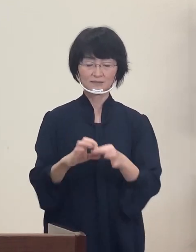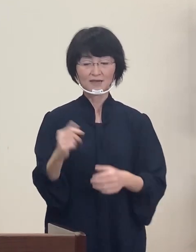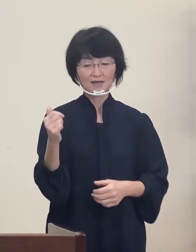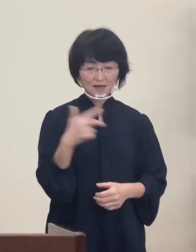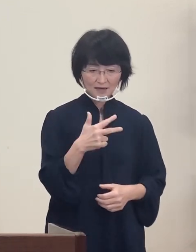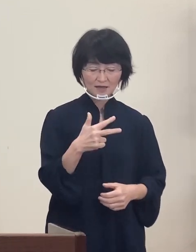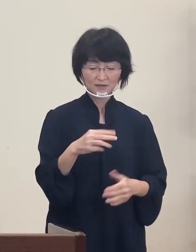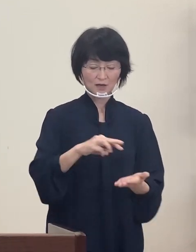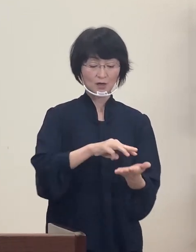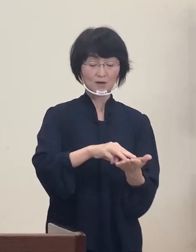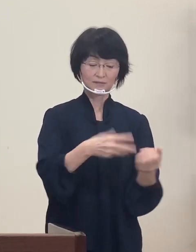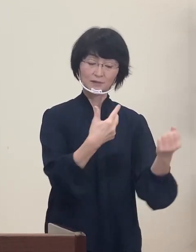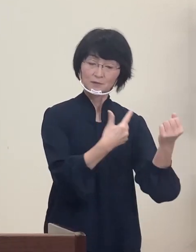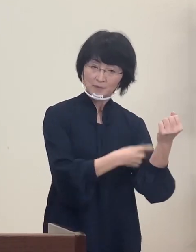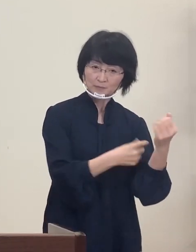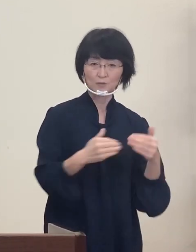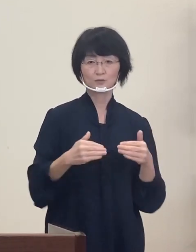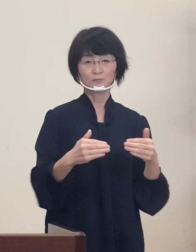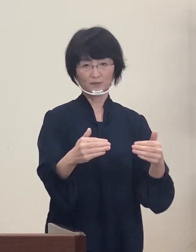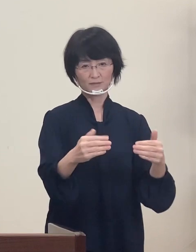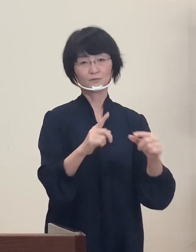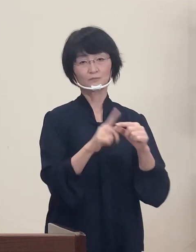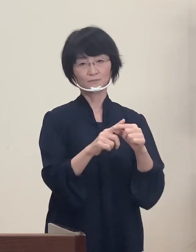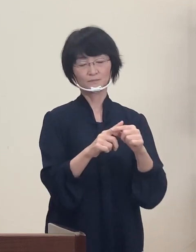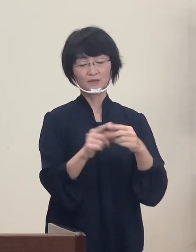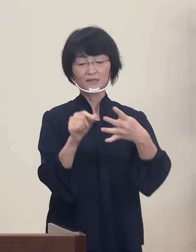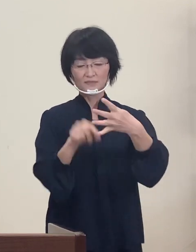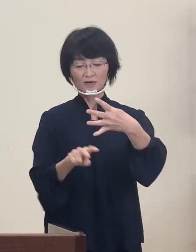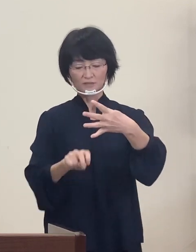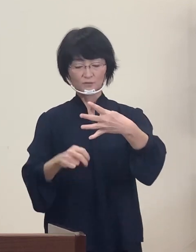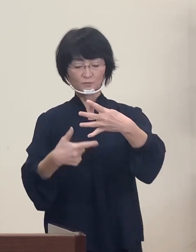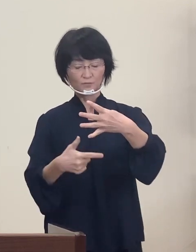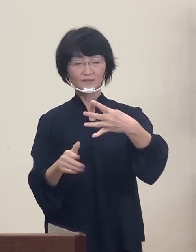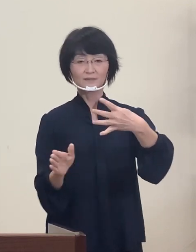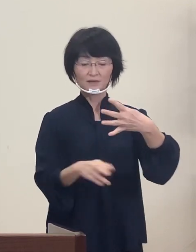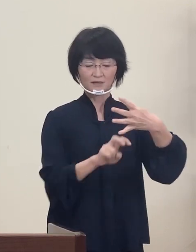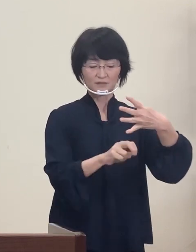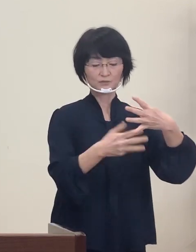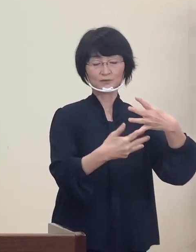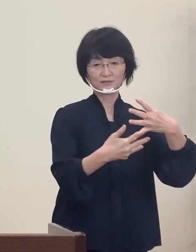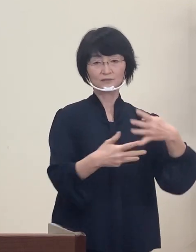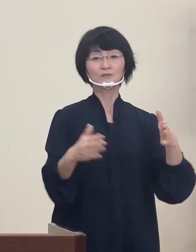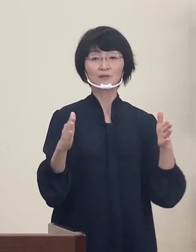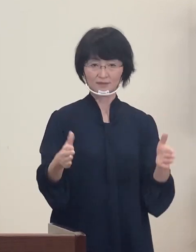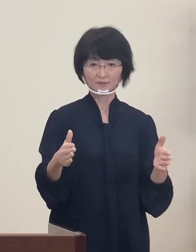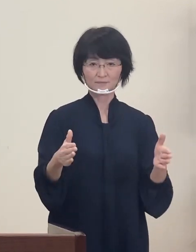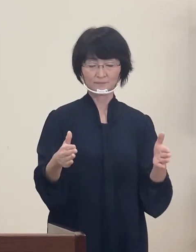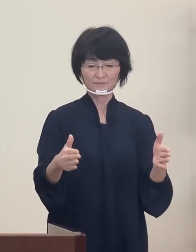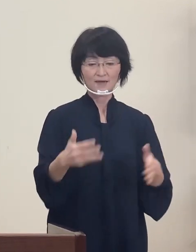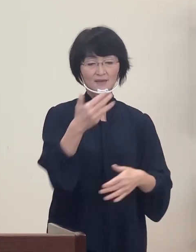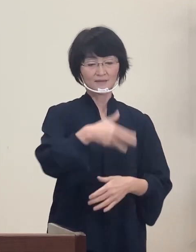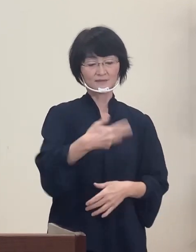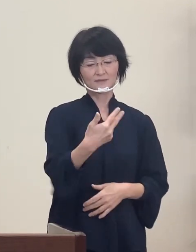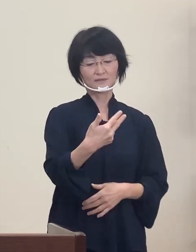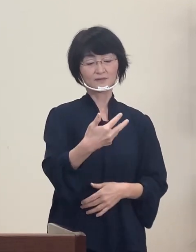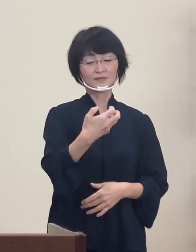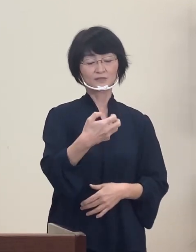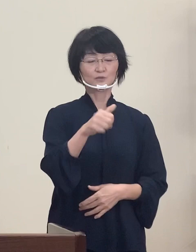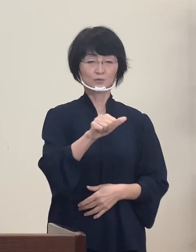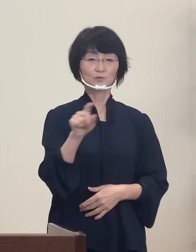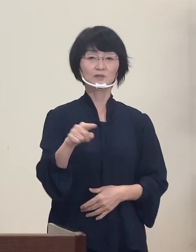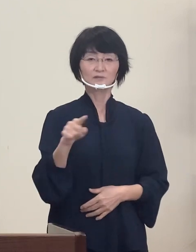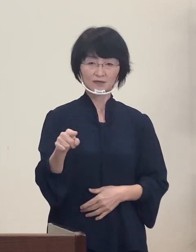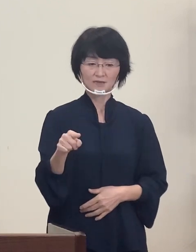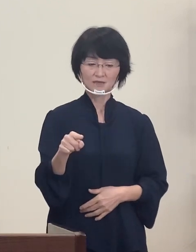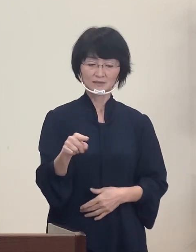のワクチン接種を進めており94月26日から28にかけまして8785人